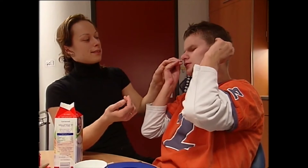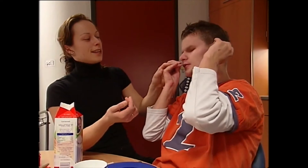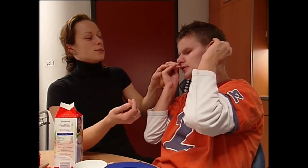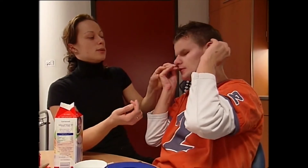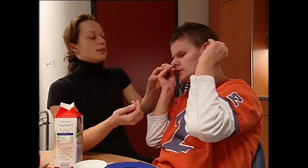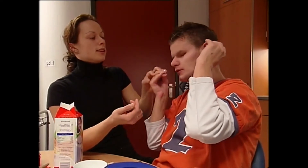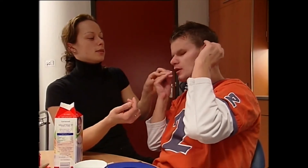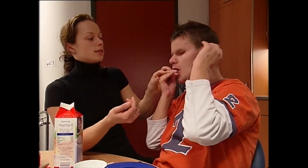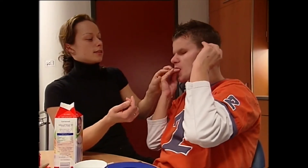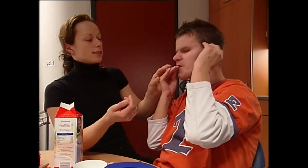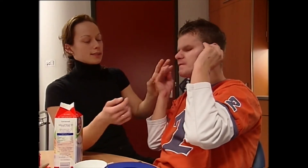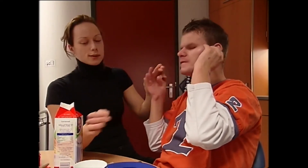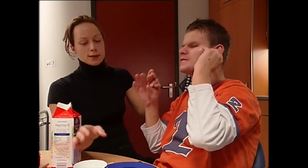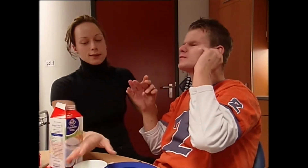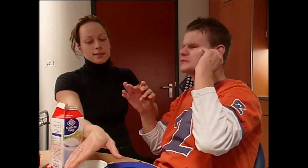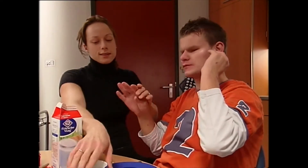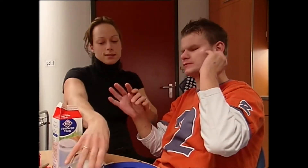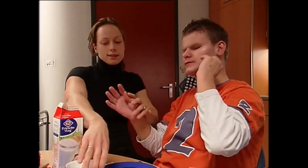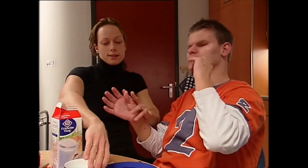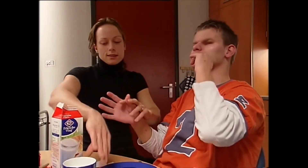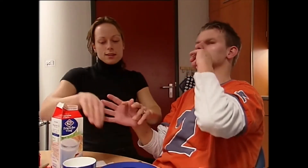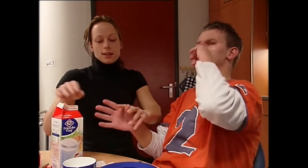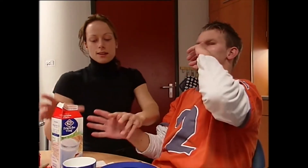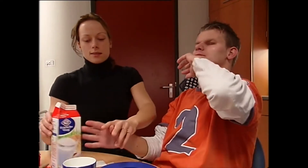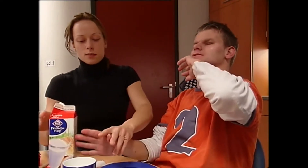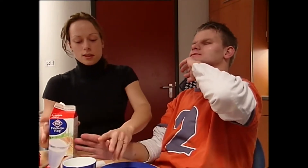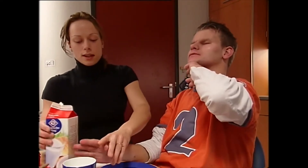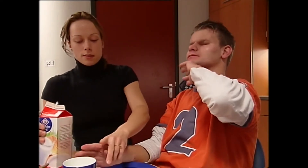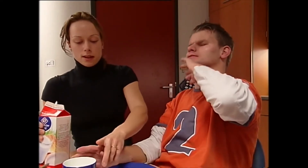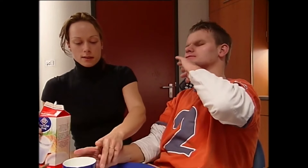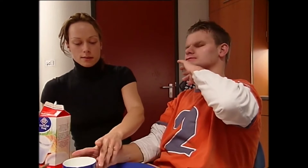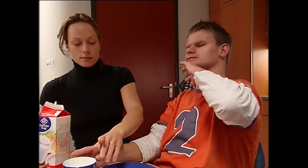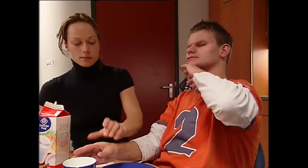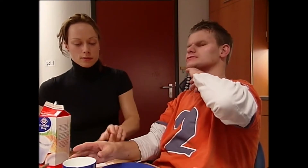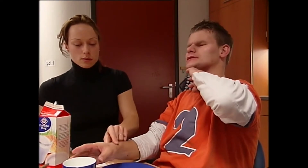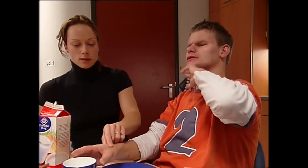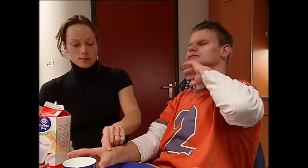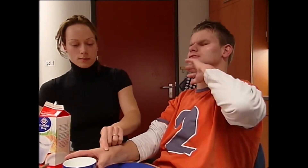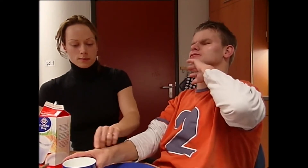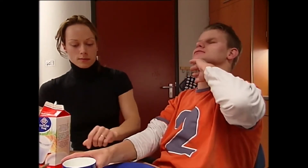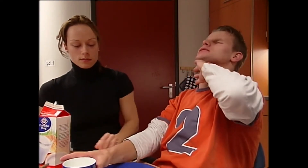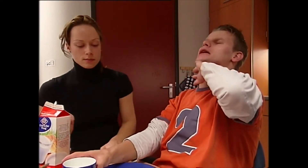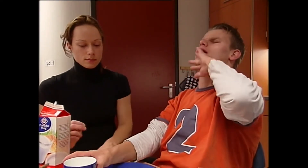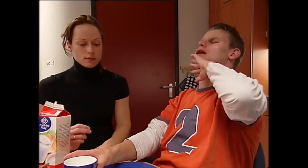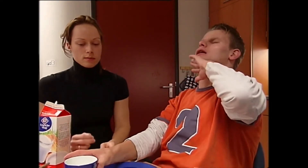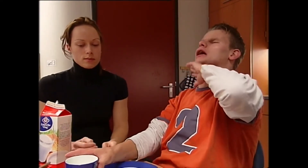In de mond, Albert. Dat is zo. Hier. Ze denken er maar. Kom maar.